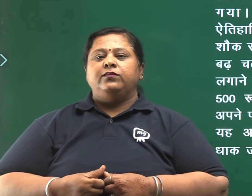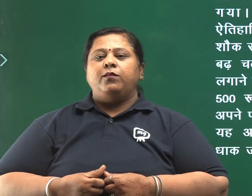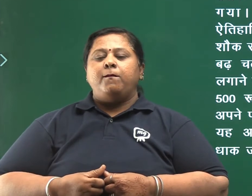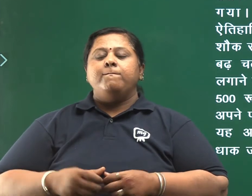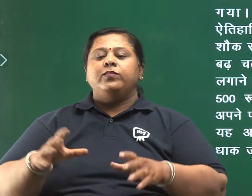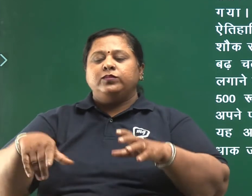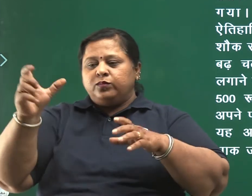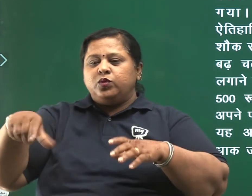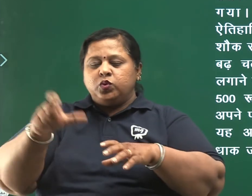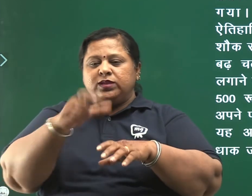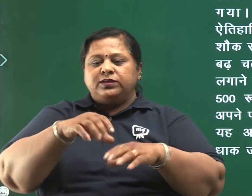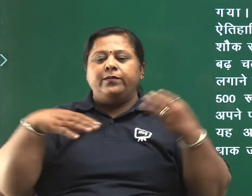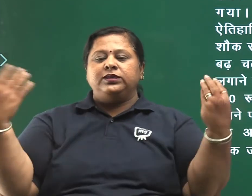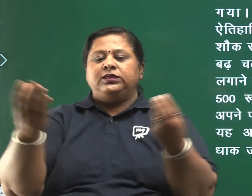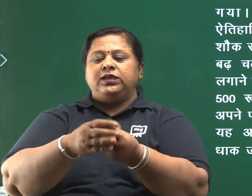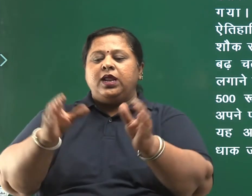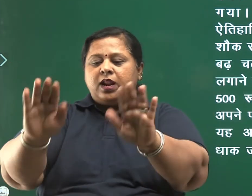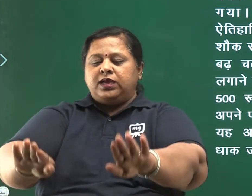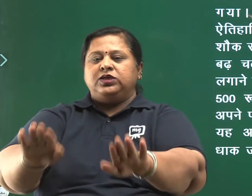म्यूजियम में था।